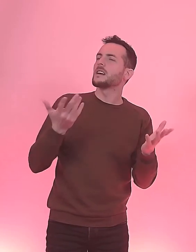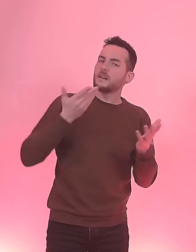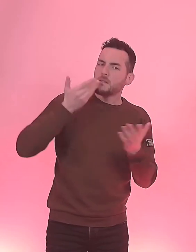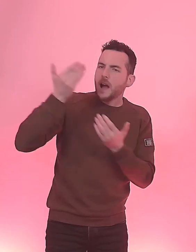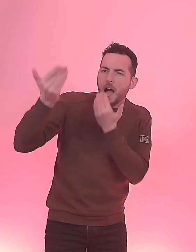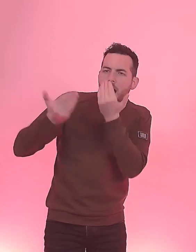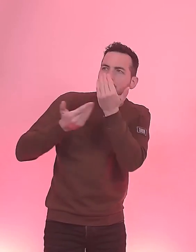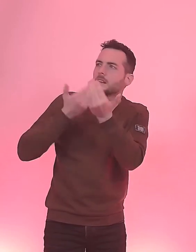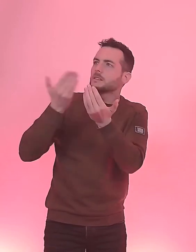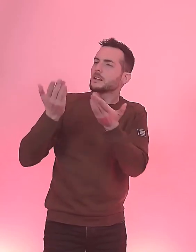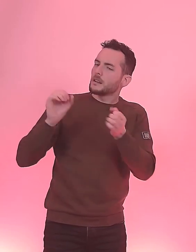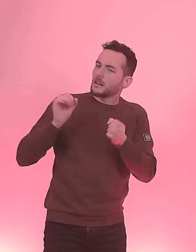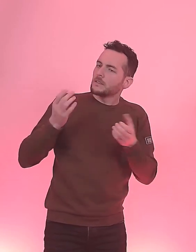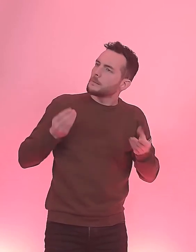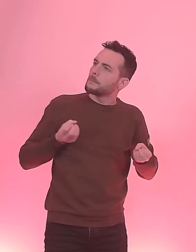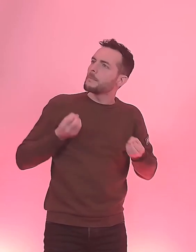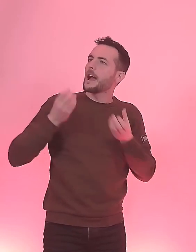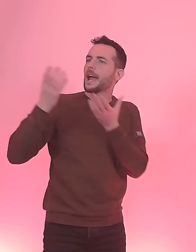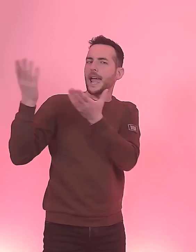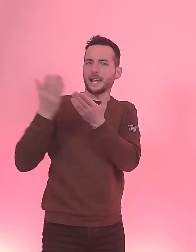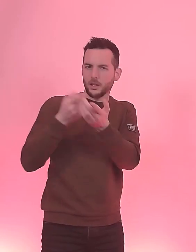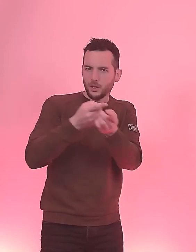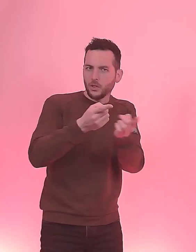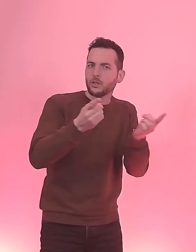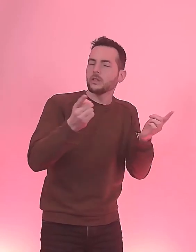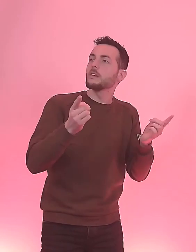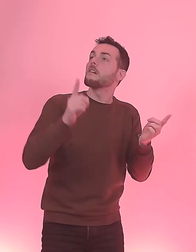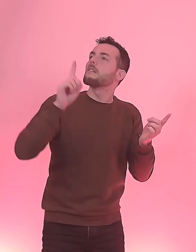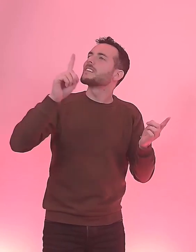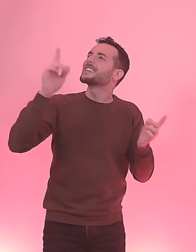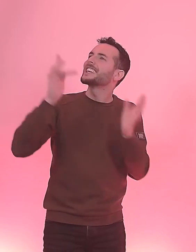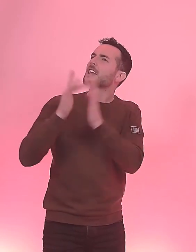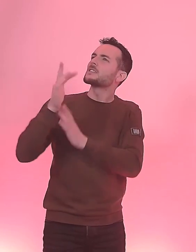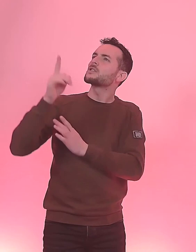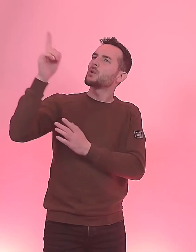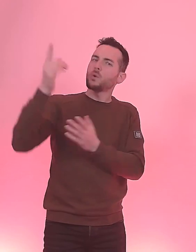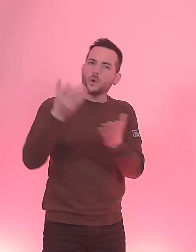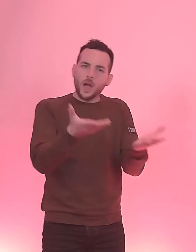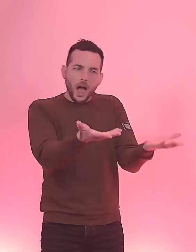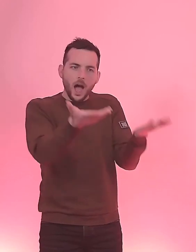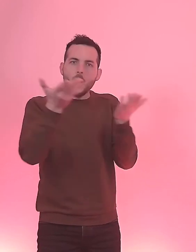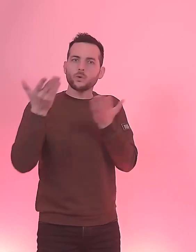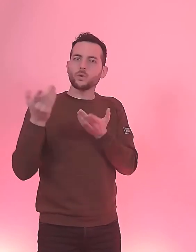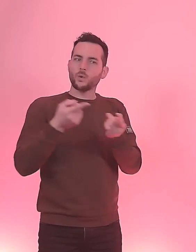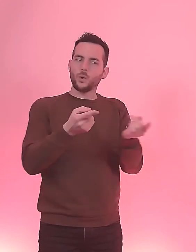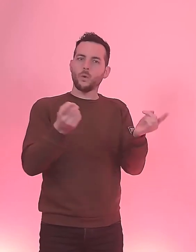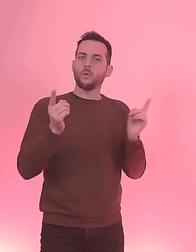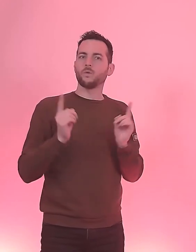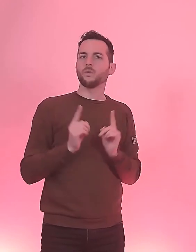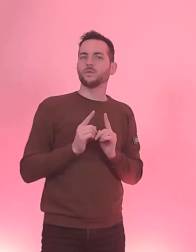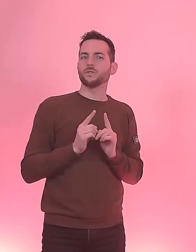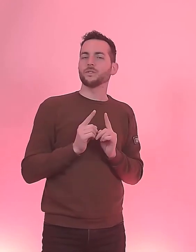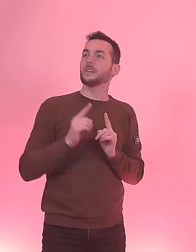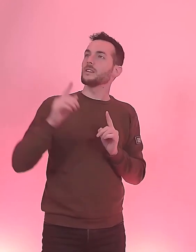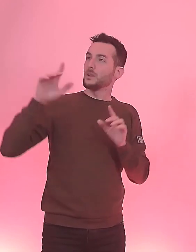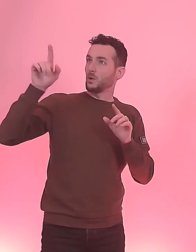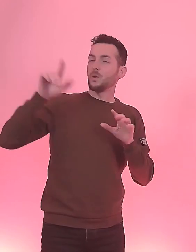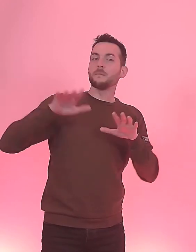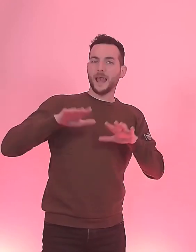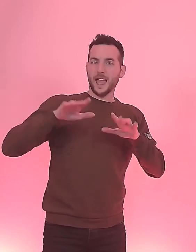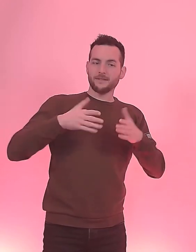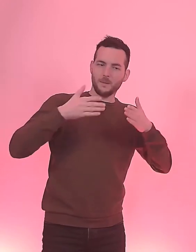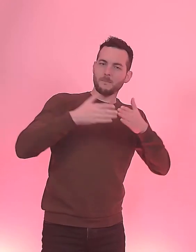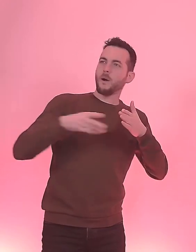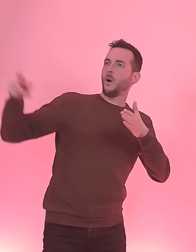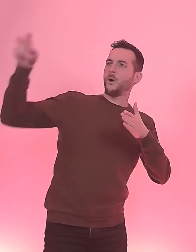twijfel bij u kunnen brengen want jezus in nodigt ons uit u bent en blijft bij ons in debat